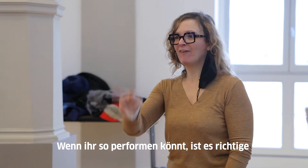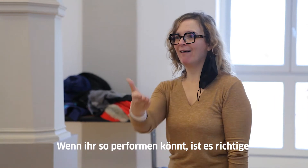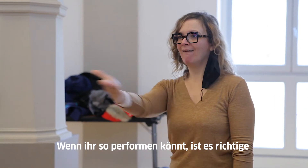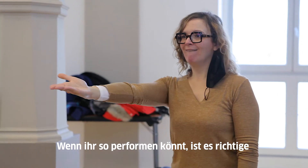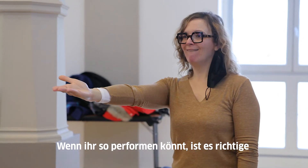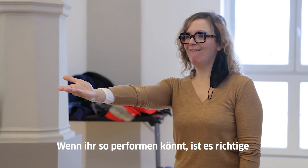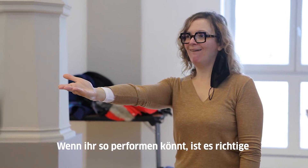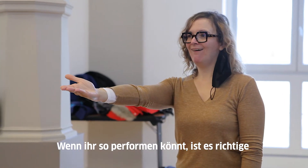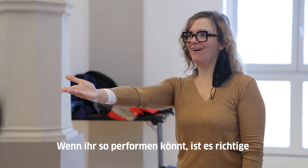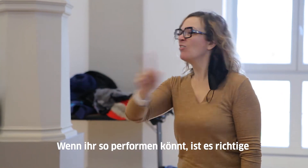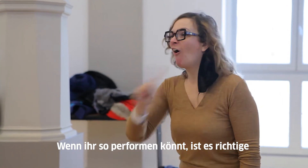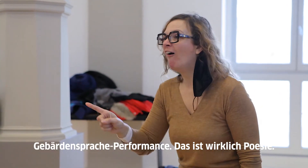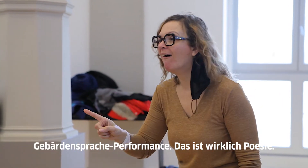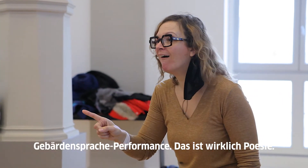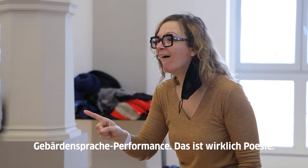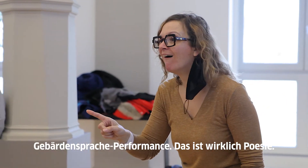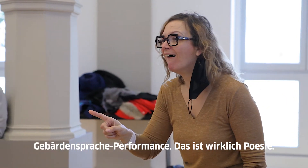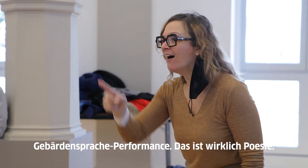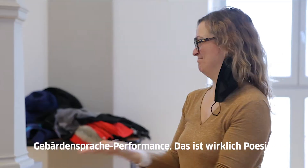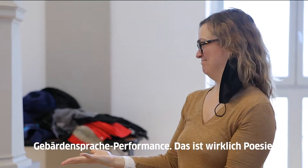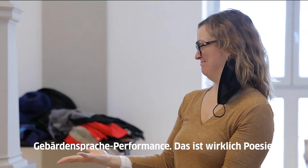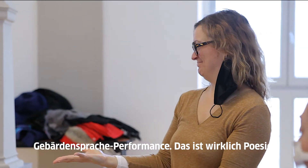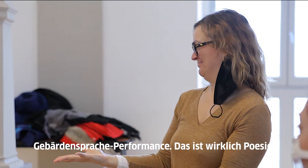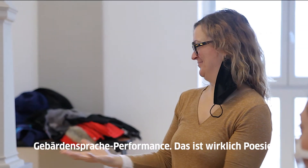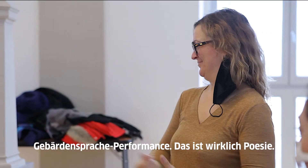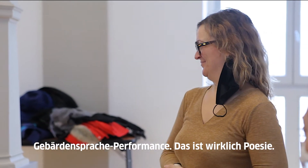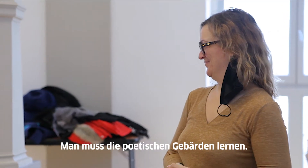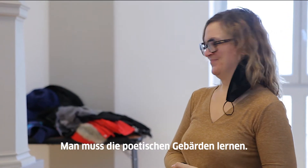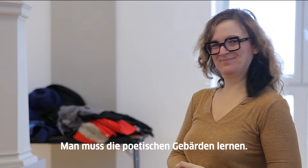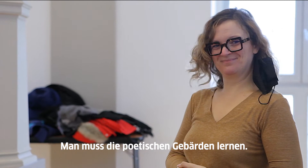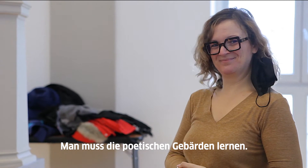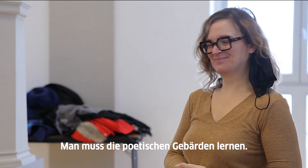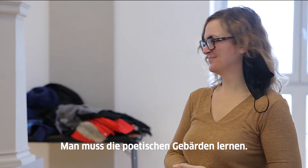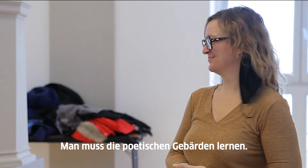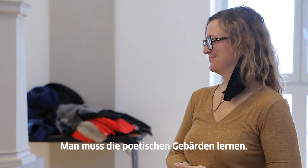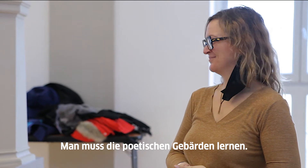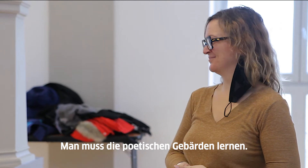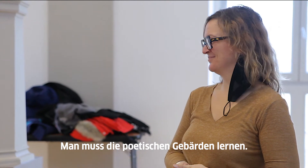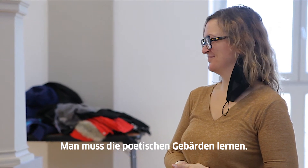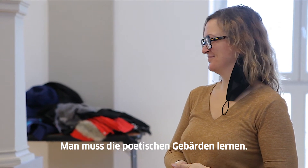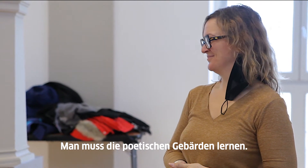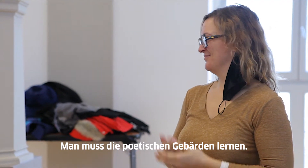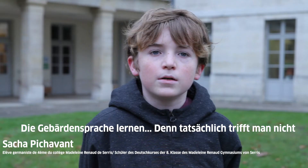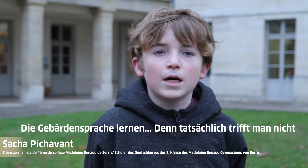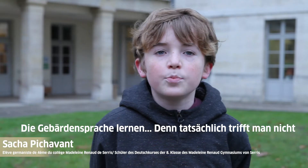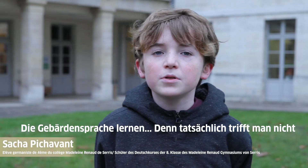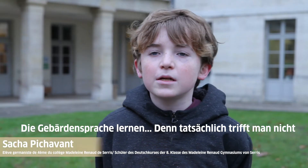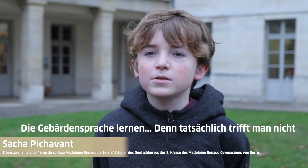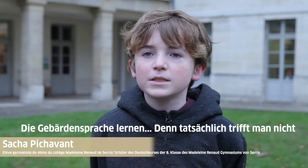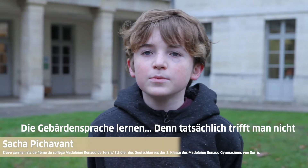Quand vous pourrez signer comme ça sera du vrai chansigne. Vraiment, c'est de la poésie. Il faut apprendre les gestes de façon poétique. Apprendre la langue des signes parce